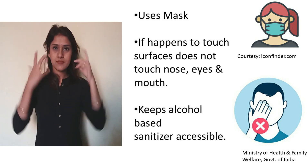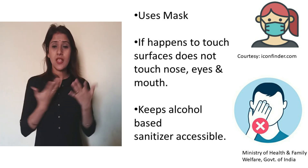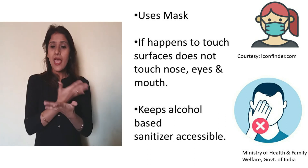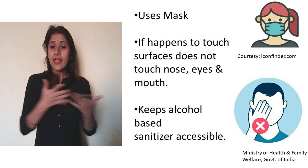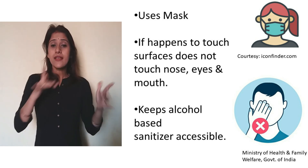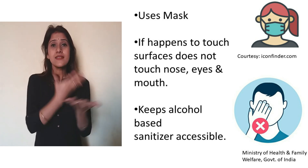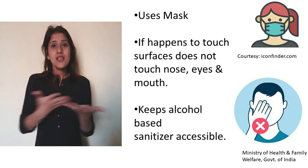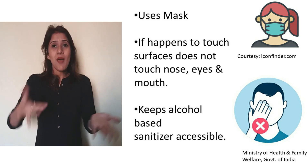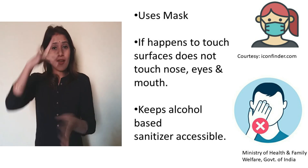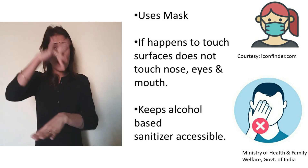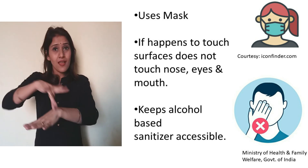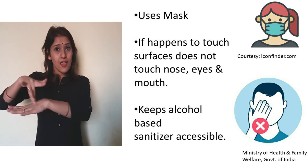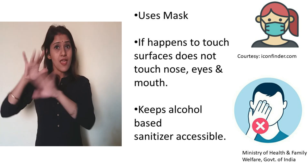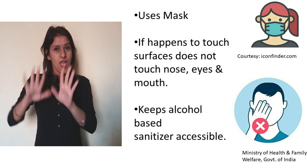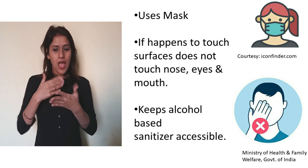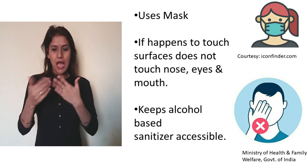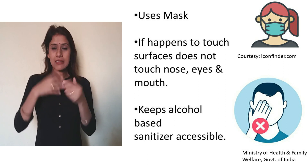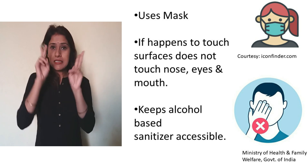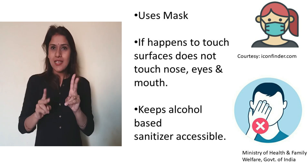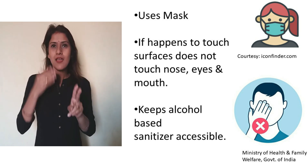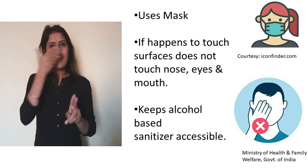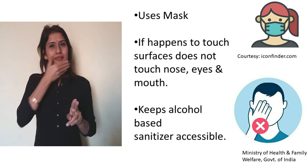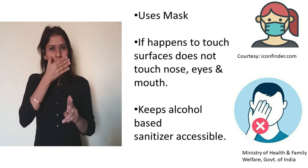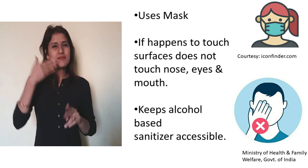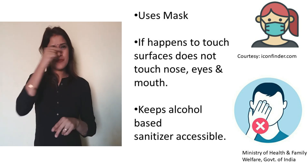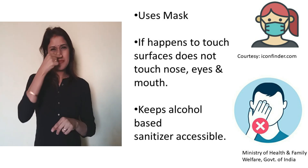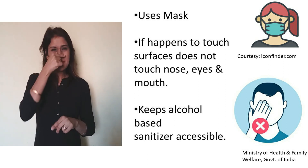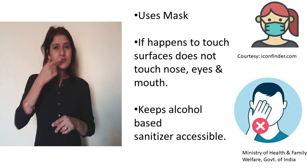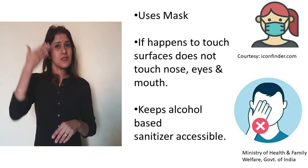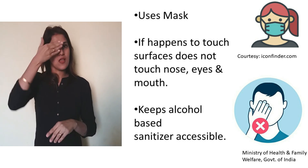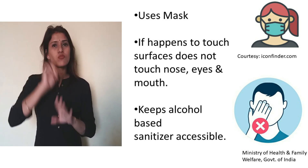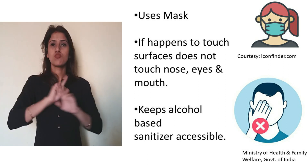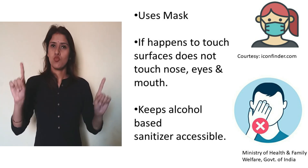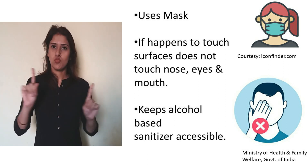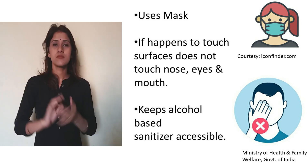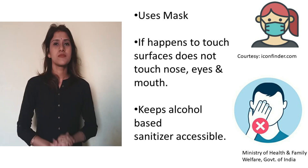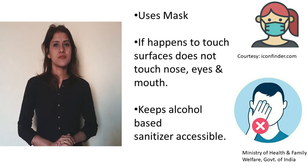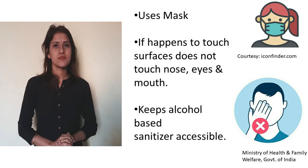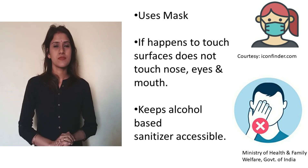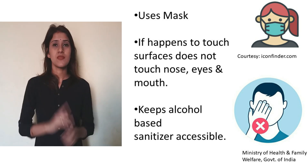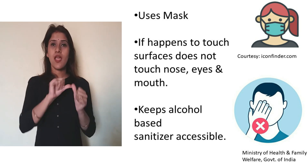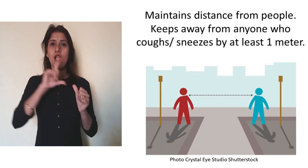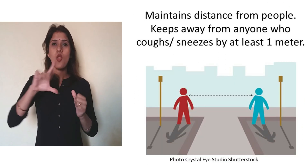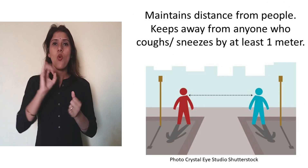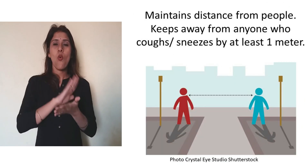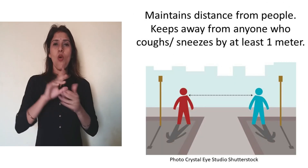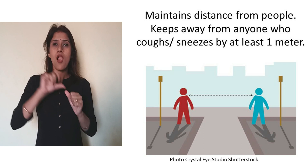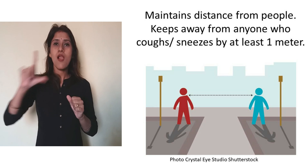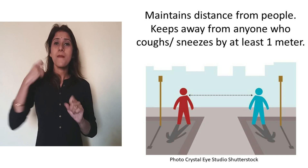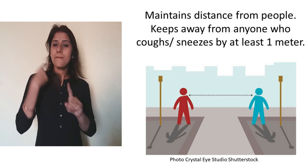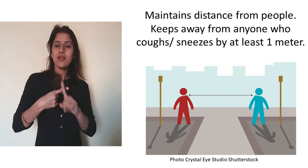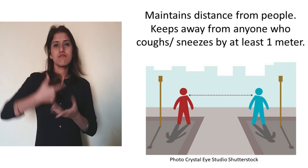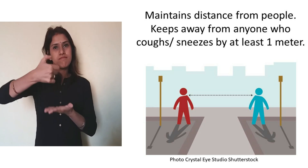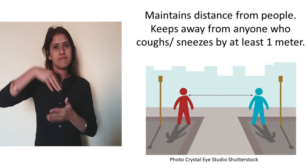भी सतह को छू लेते हैं तो उन्हीं हाथों से अपनी नाक, आंख और मुंह को ना छुएं। अल्कोहल बेस्ड सैनिटाइजर साथ